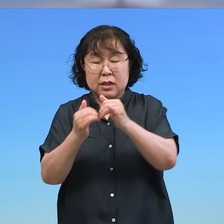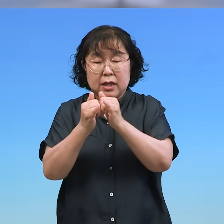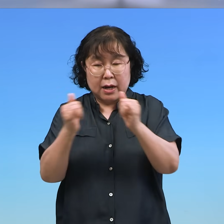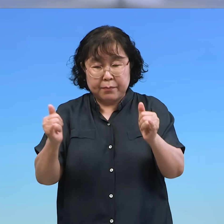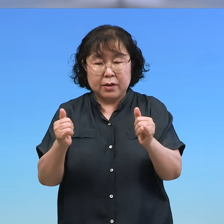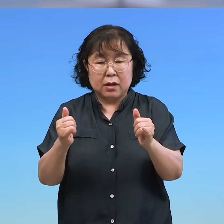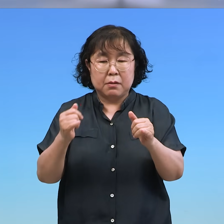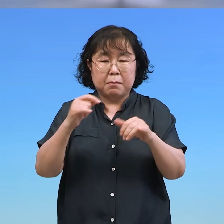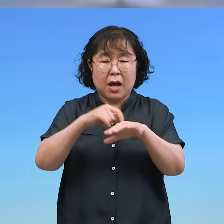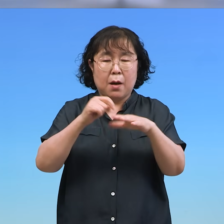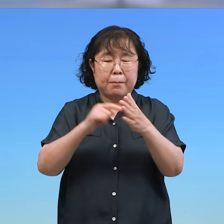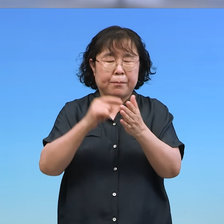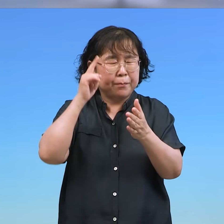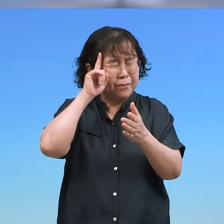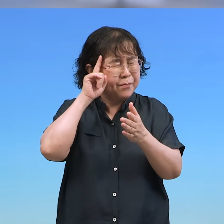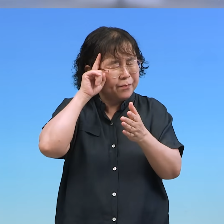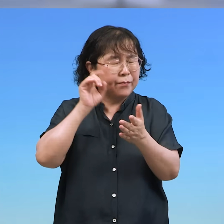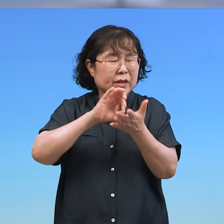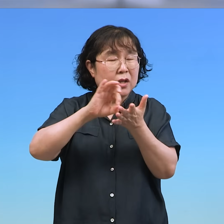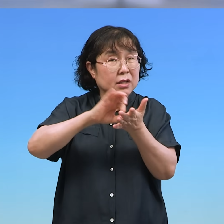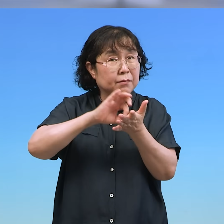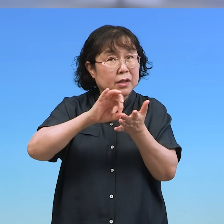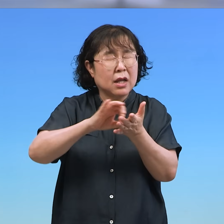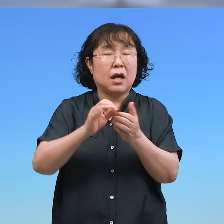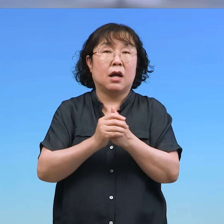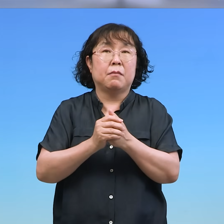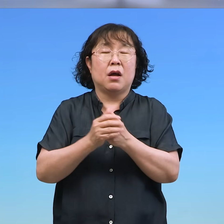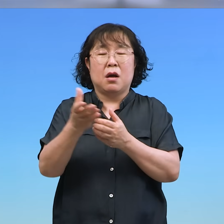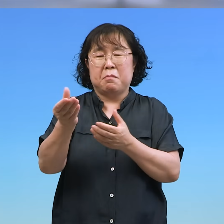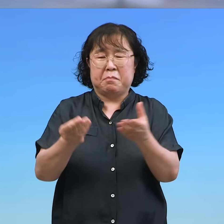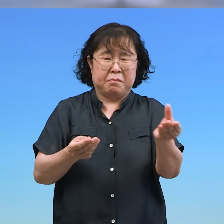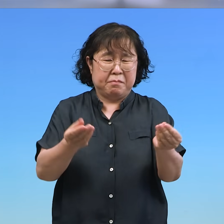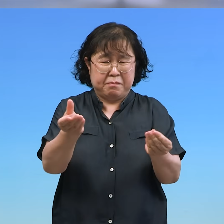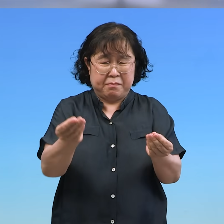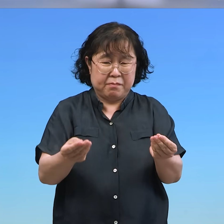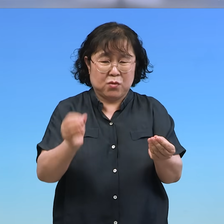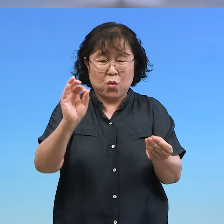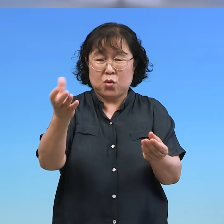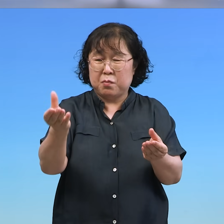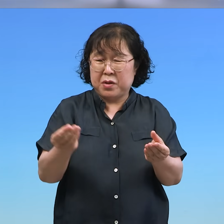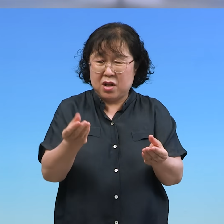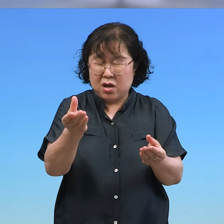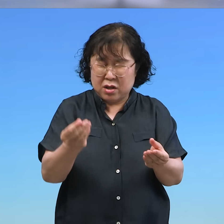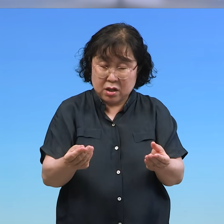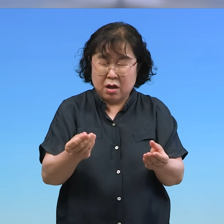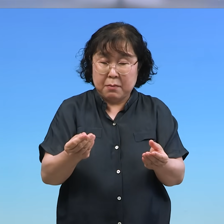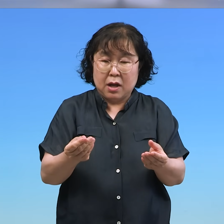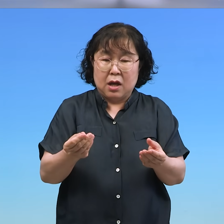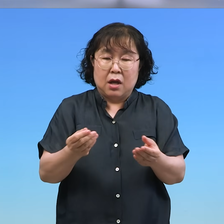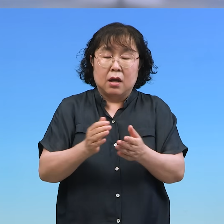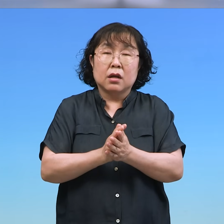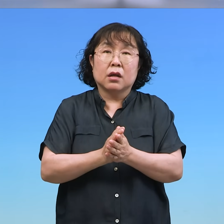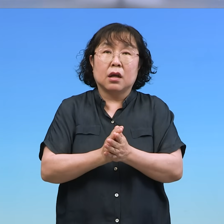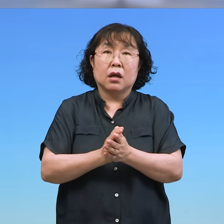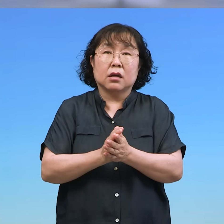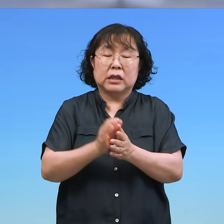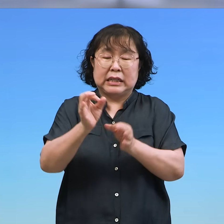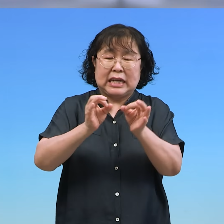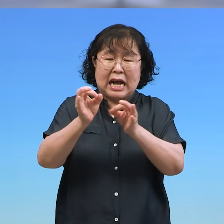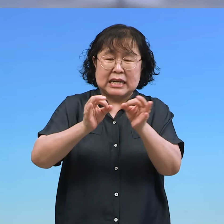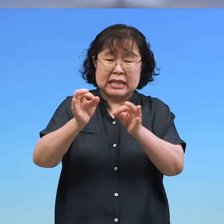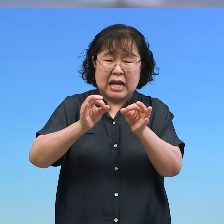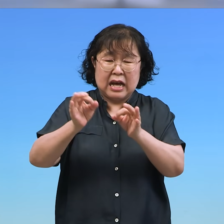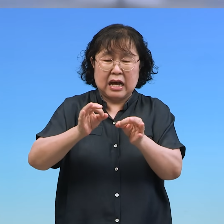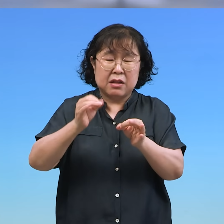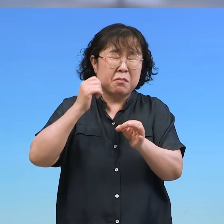써요. 더군다나 막 빚 다 얻어가지고 은행 융자 얻어가지고 가게 냈는데 장사는 안 되는데 지금 막